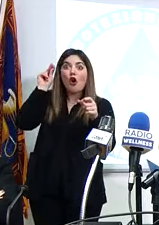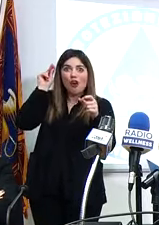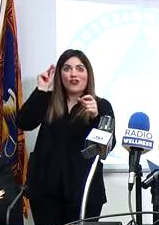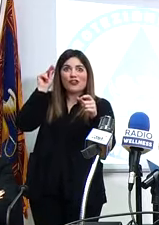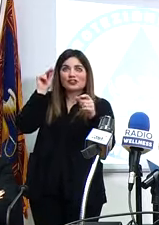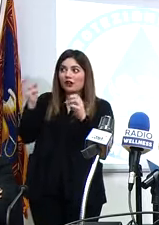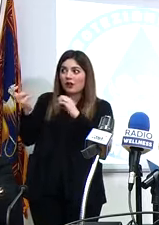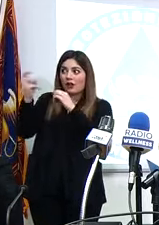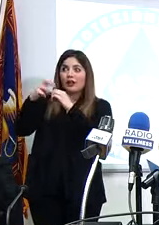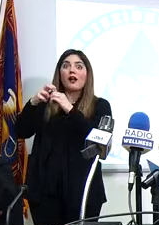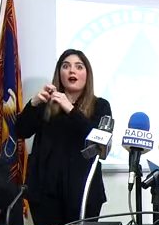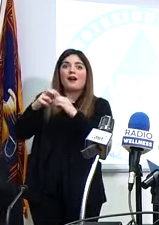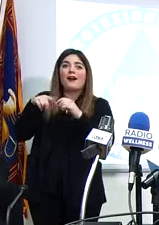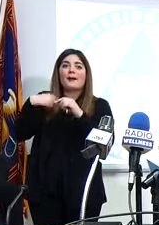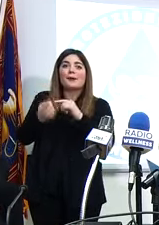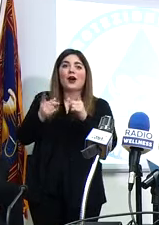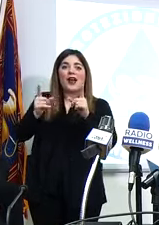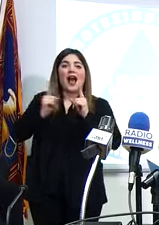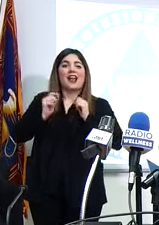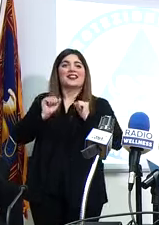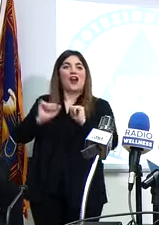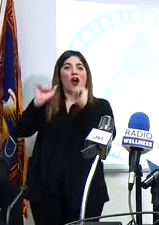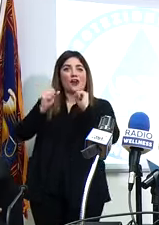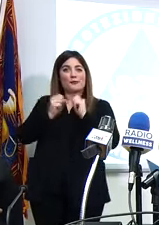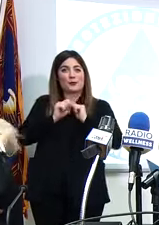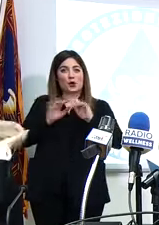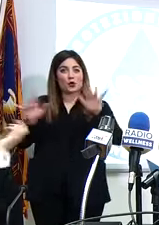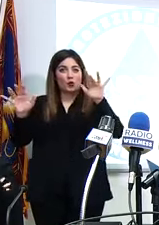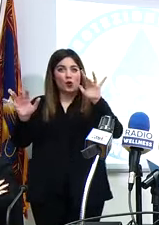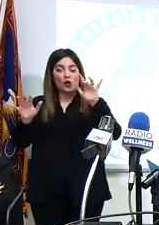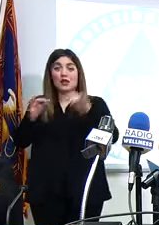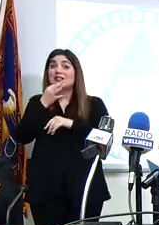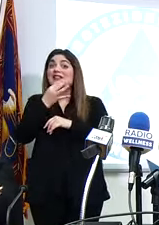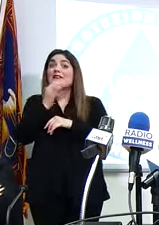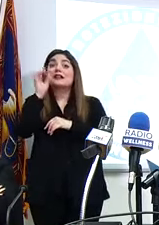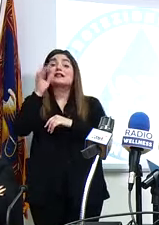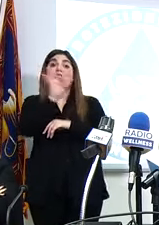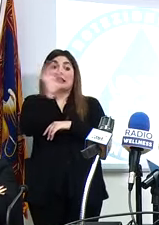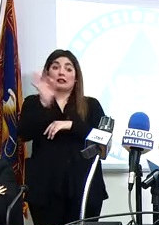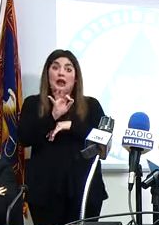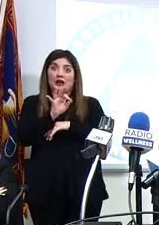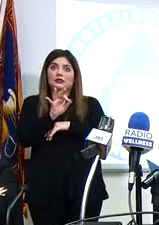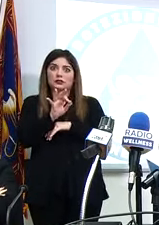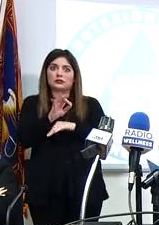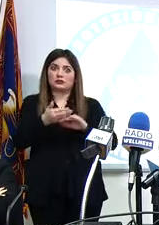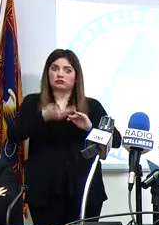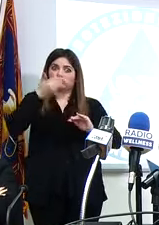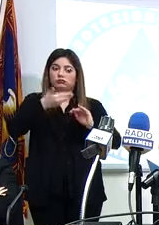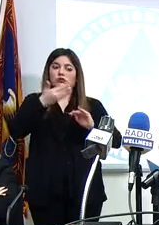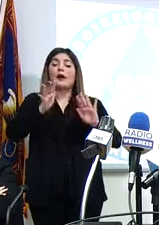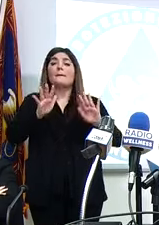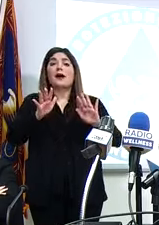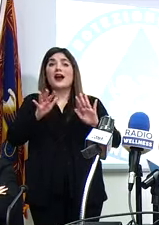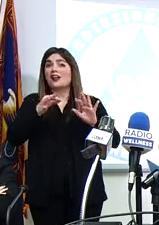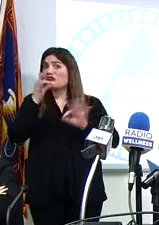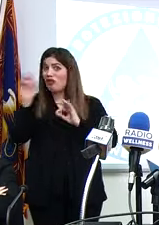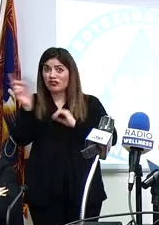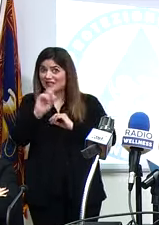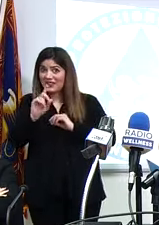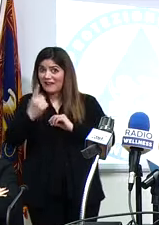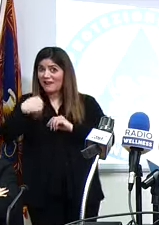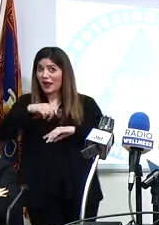anticorpi. Quindi anche quando c'è un tasso molto basso misurabile, non è detto che non siamo immunizzati o immuni.